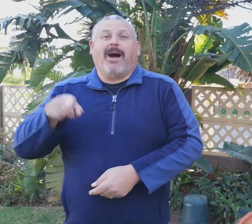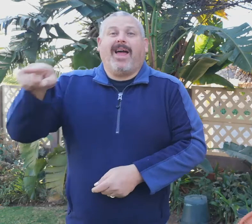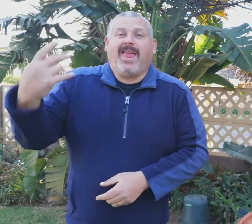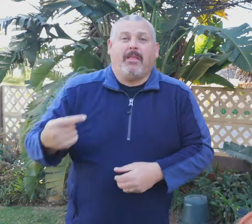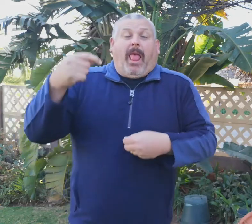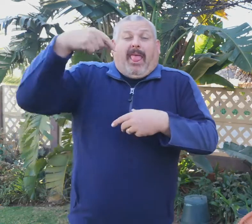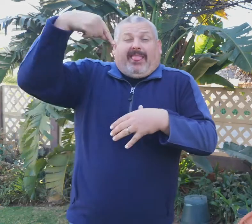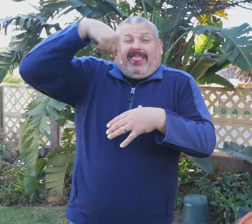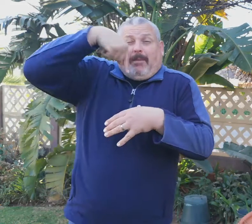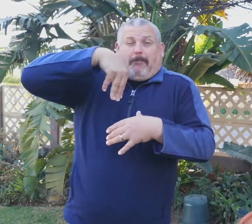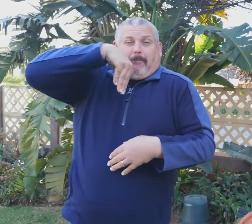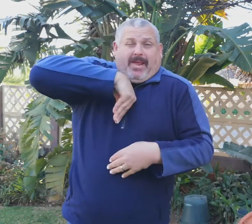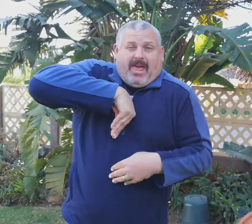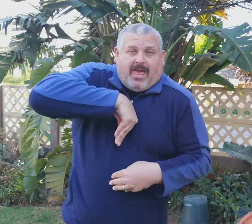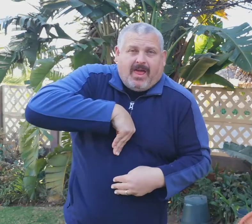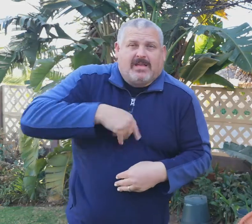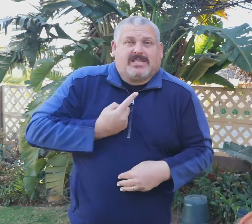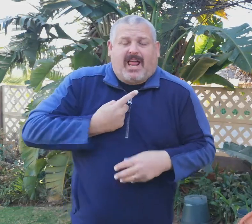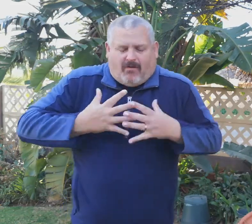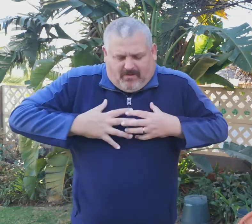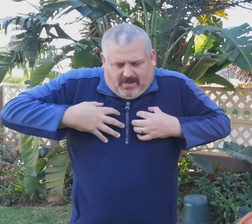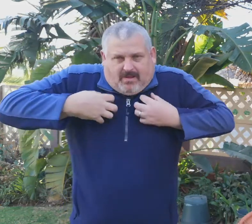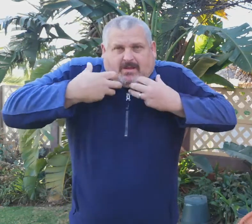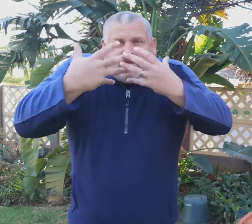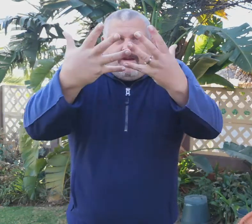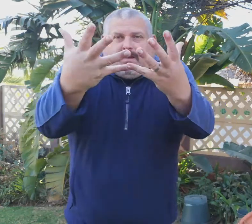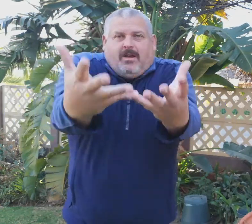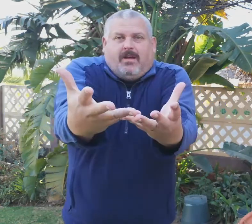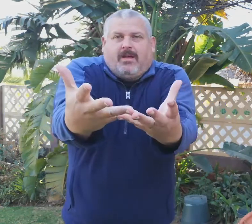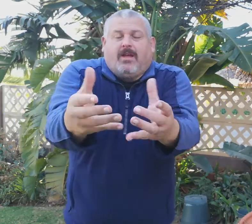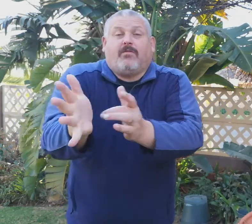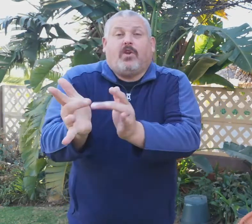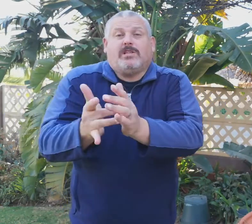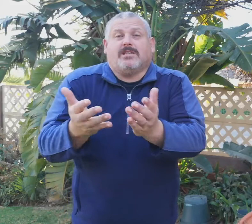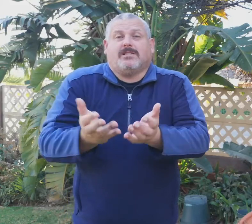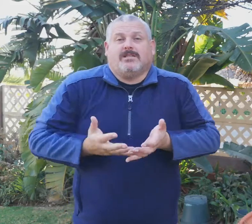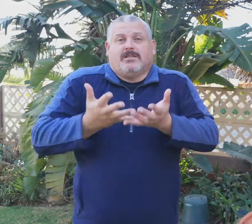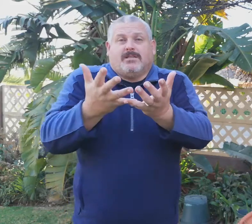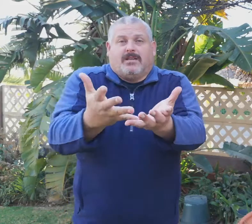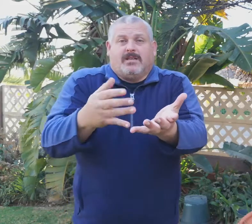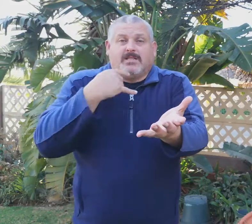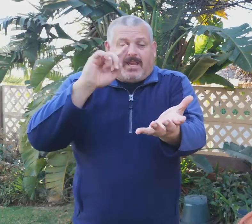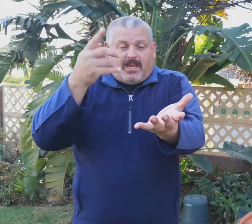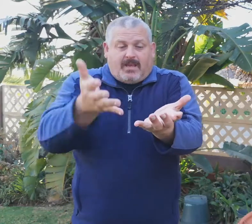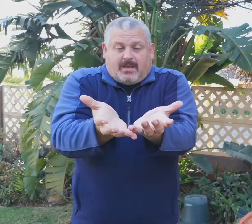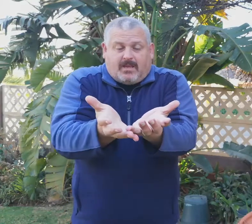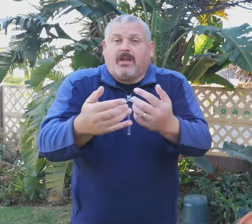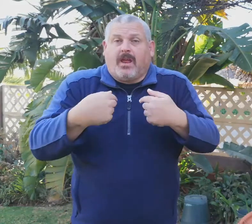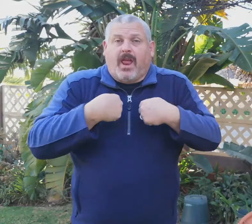Maar hij heeft diep binnen zelf, voor Jezus, zei je,